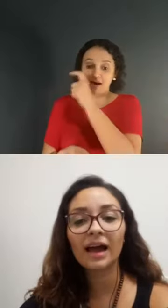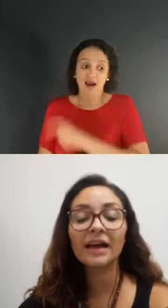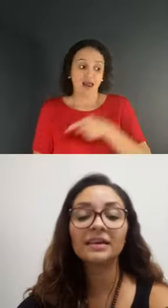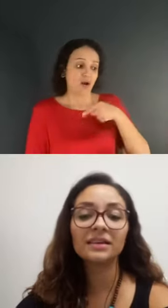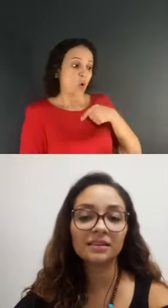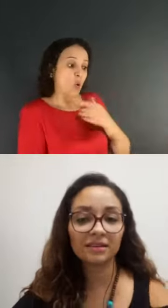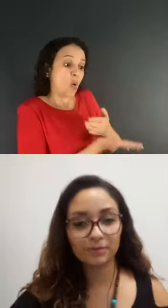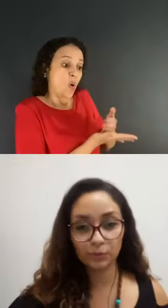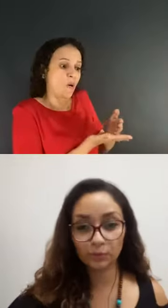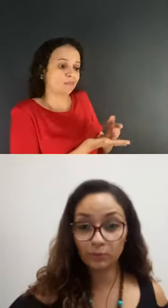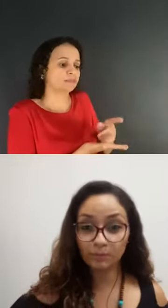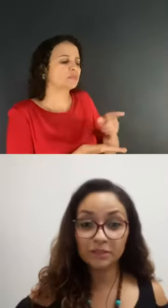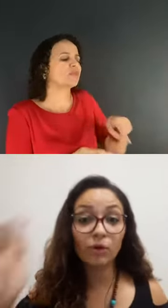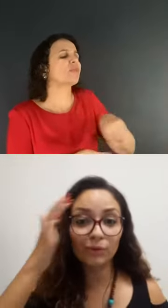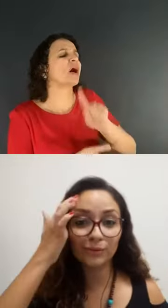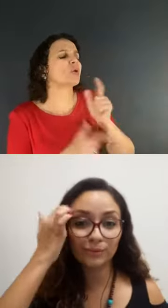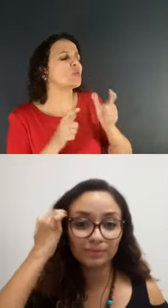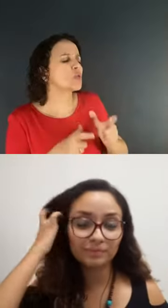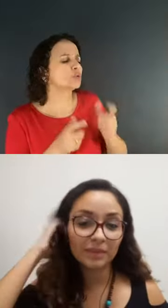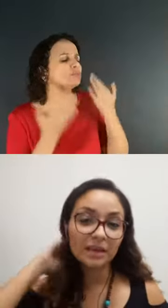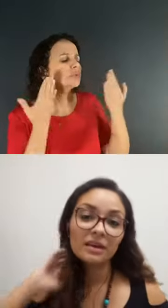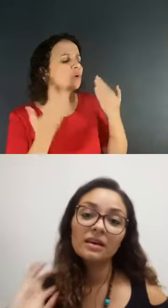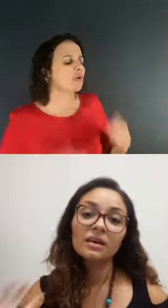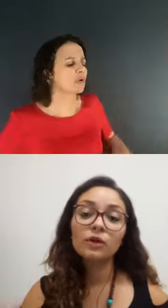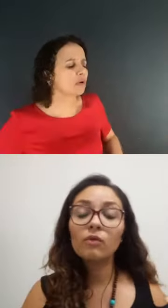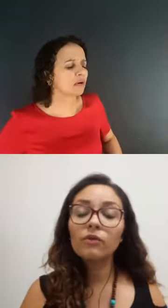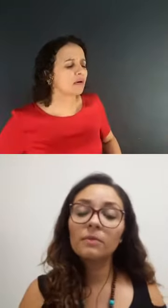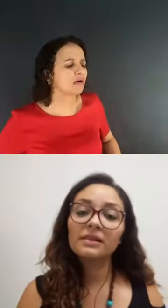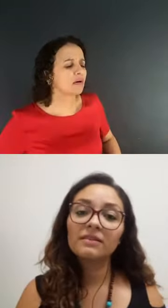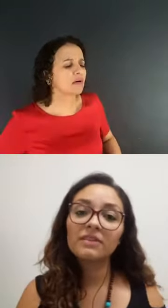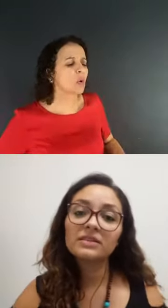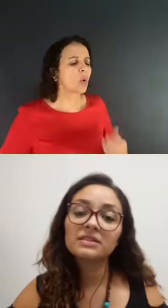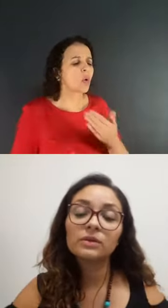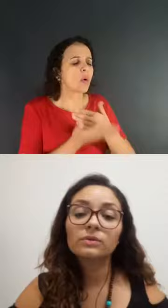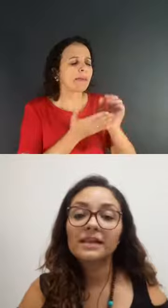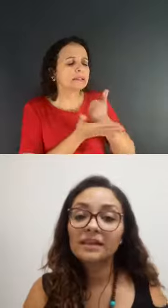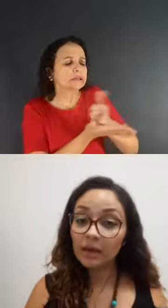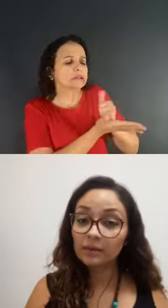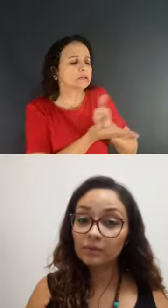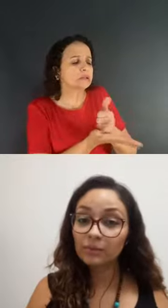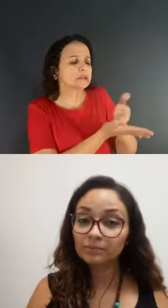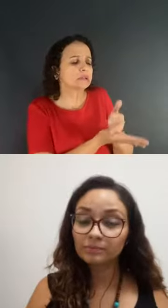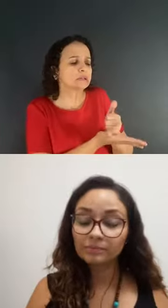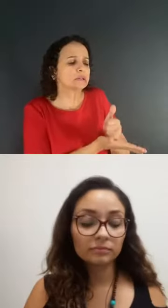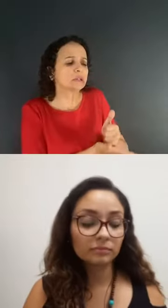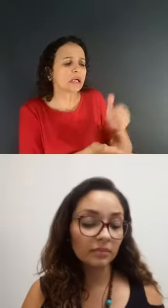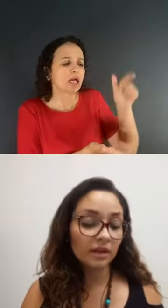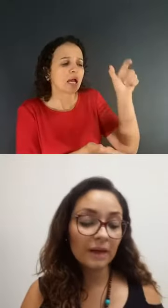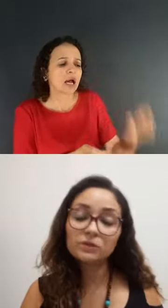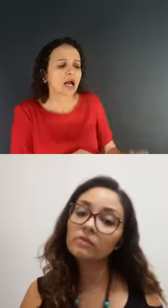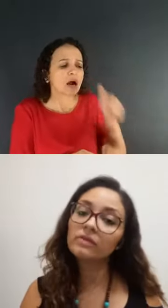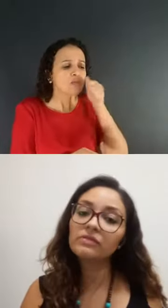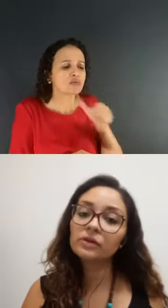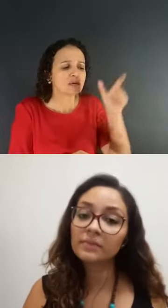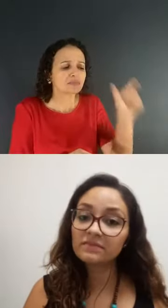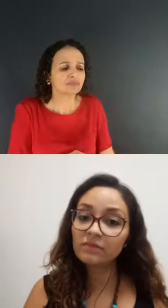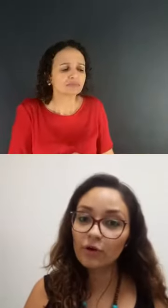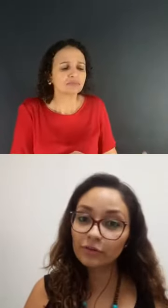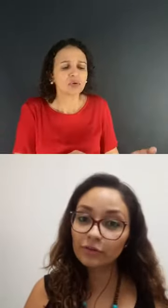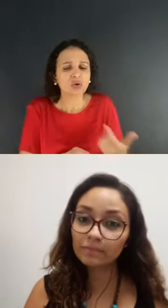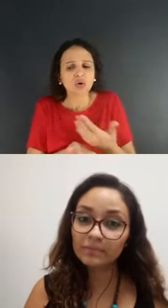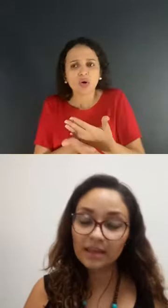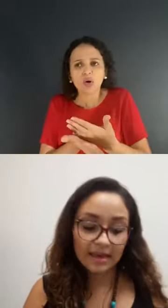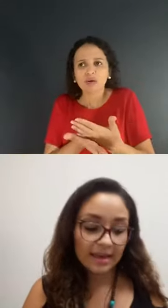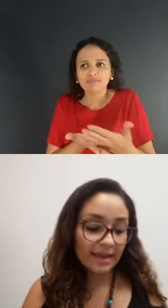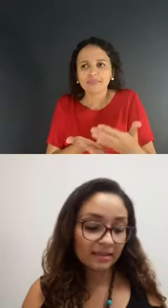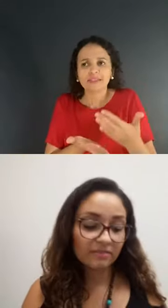controlar a ida no psicólogo. E conforme ela vai fazendo o tratamento, a pessoa vai ficando mais